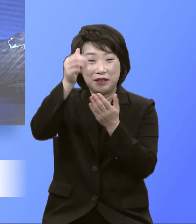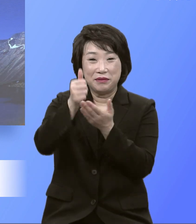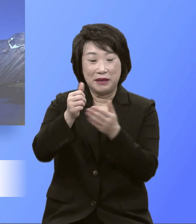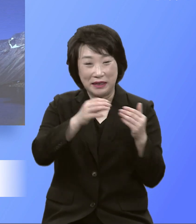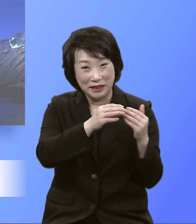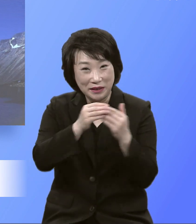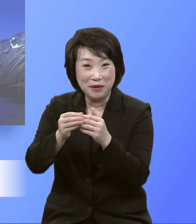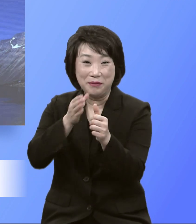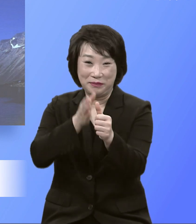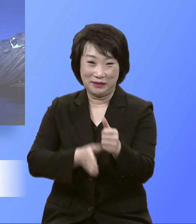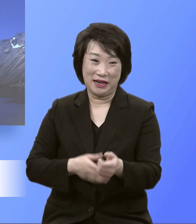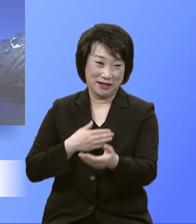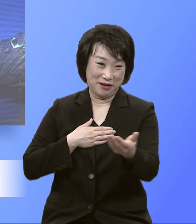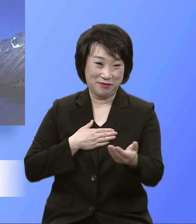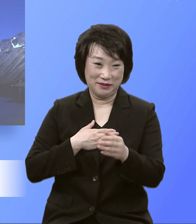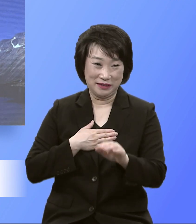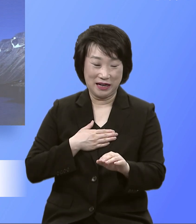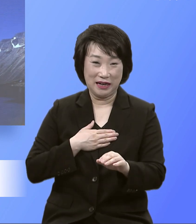성령으로 인도받기를 바랍니다.